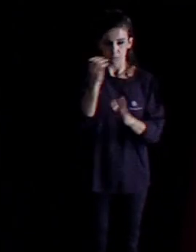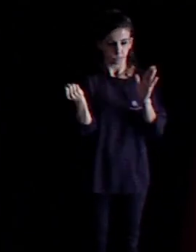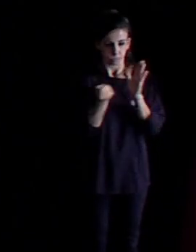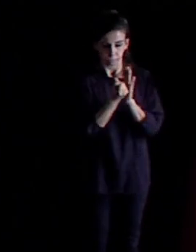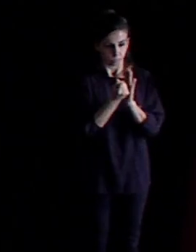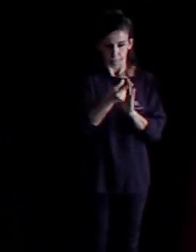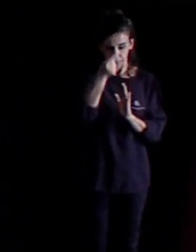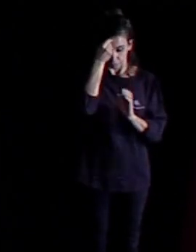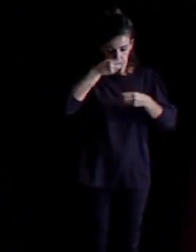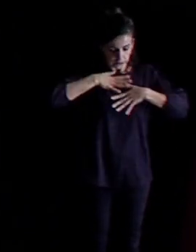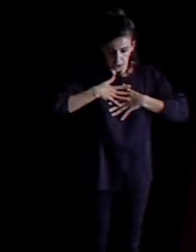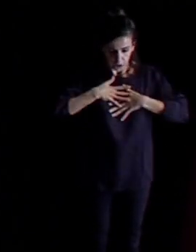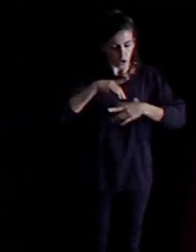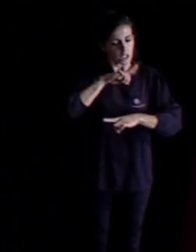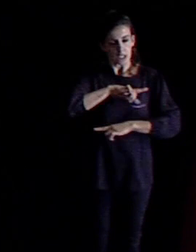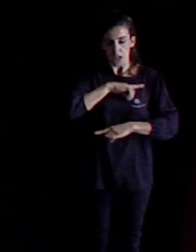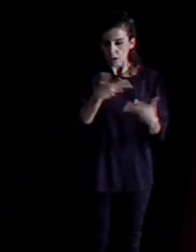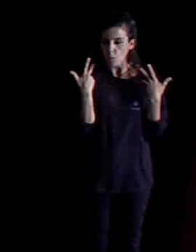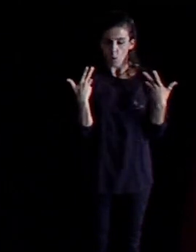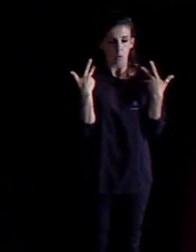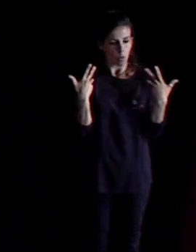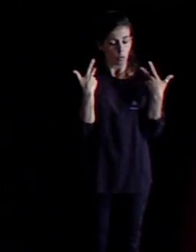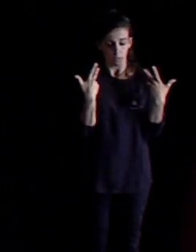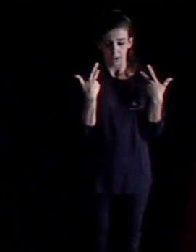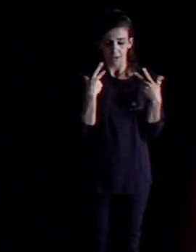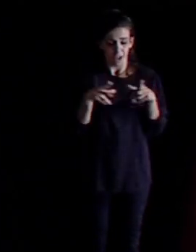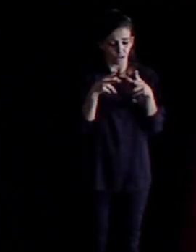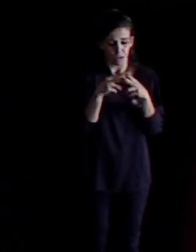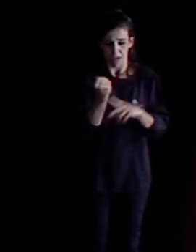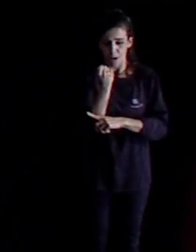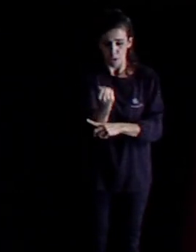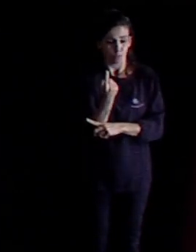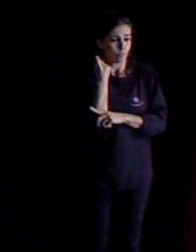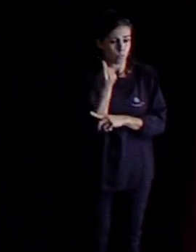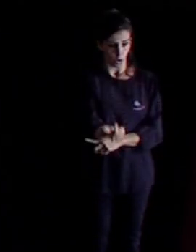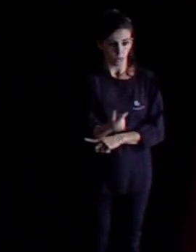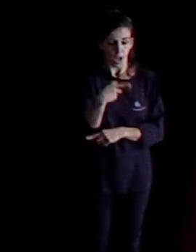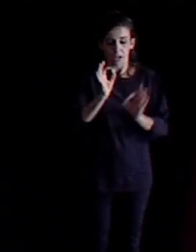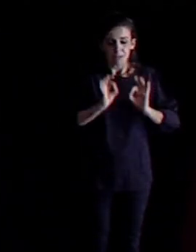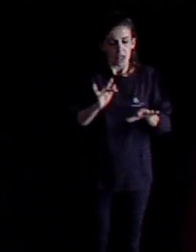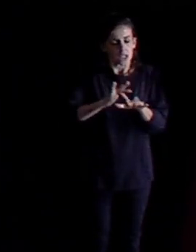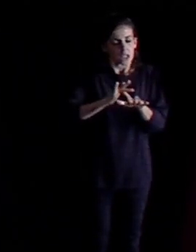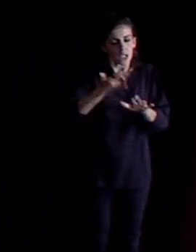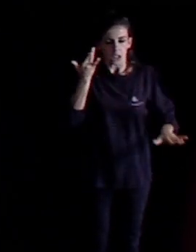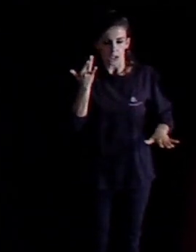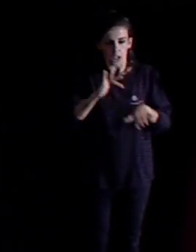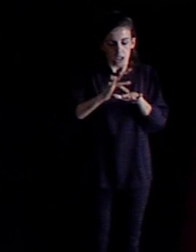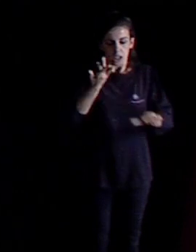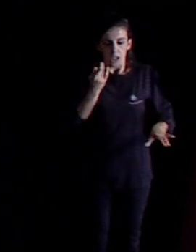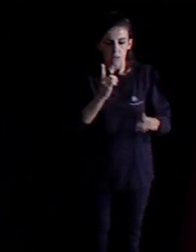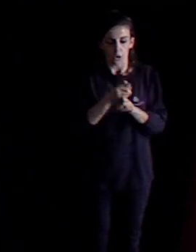se sienten muy víctimas y tienen muy poco apoyo social. Son especialmente sensibles a estos